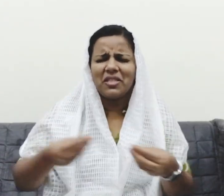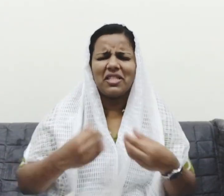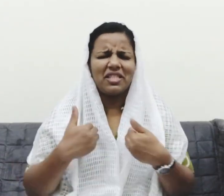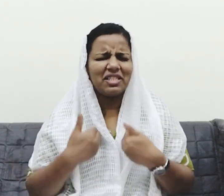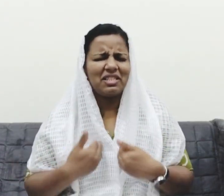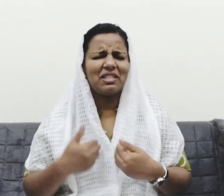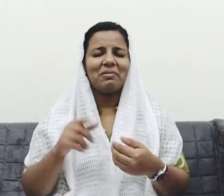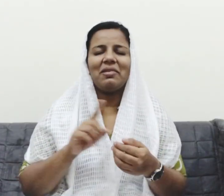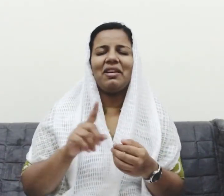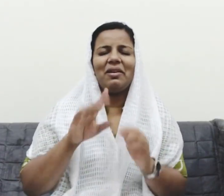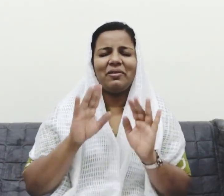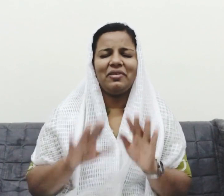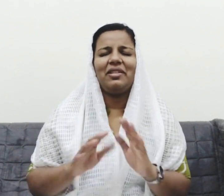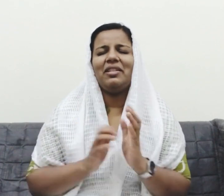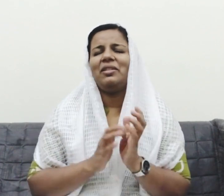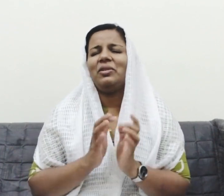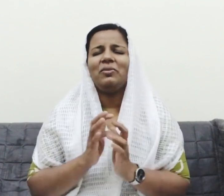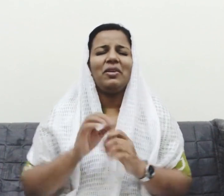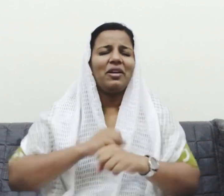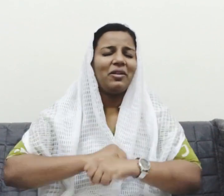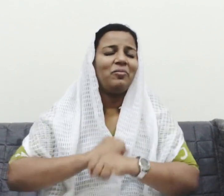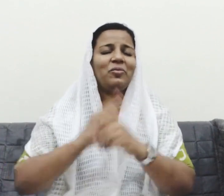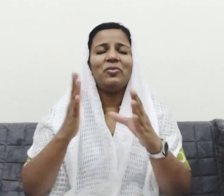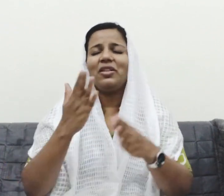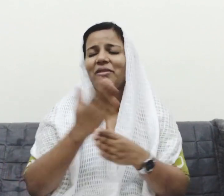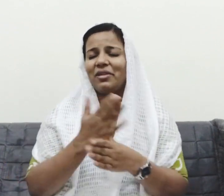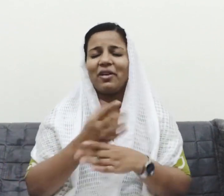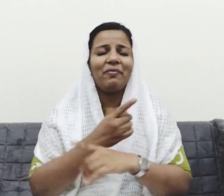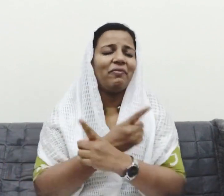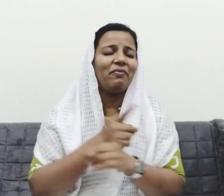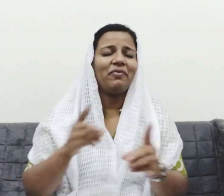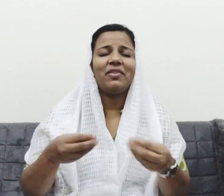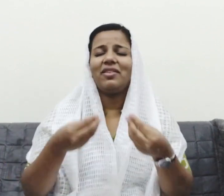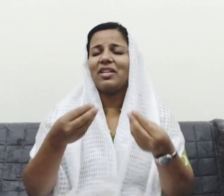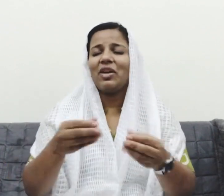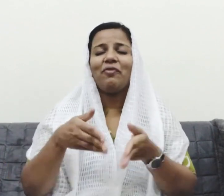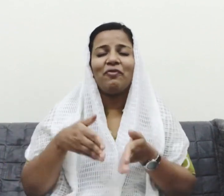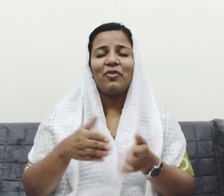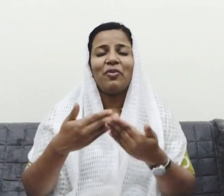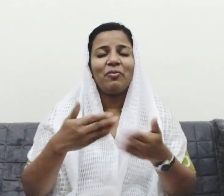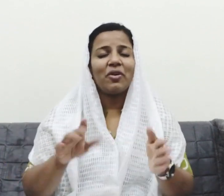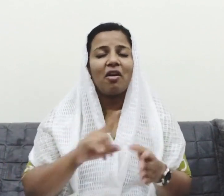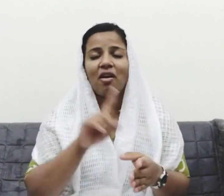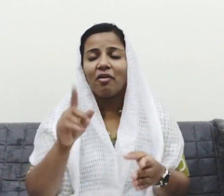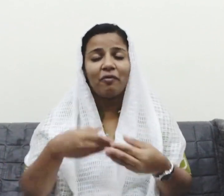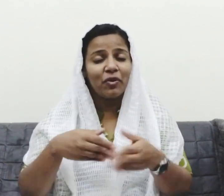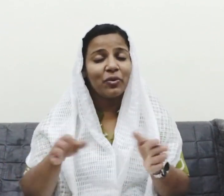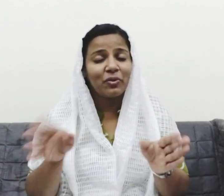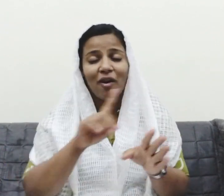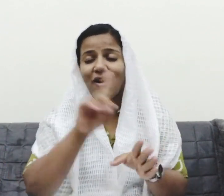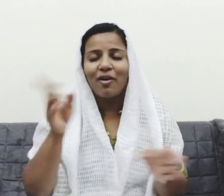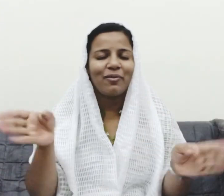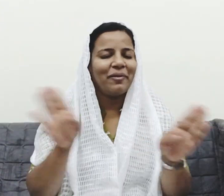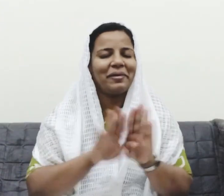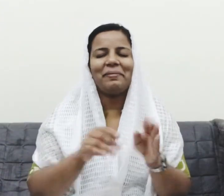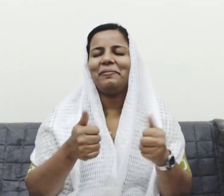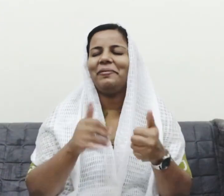ക്ഷീണം അനുഭവിക്കുന്നവർക്ക് വേണ്ടി പ്രാർത്ഥിക്കുന്നു. കർത്താവേ, അങ്ങ് അത്ഭുതം ചെയ്യണമേ, അങ്ങ് വിടുതലായിക്കണമേ, അങ്ങ് വഴി തുറന്ന് അടയ്ക്കാൻ ആർക്കും കഴിയത്തില്ല. യേശു ക്രിസ്തുവിന്റെ